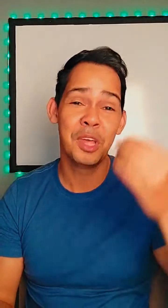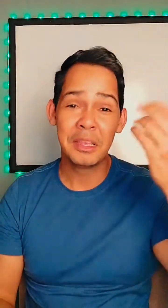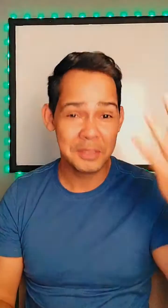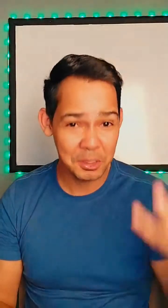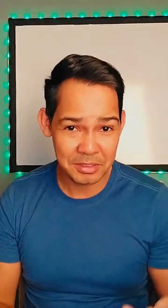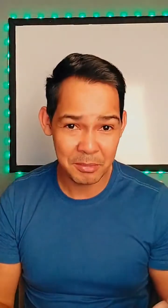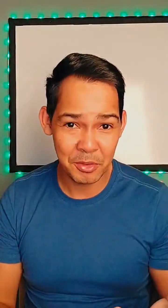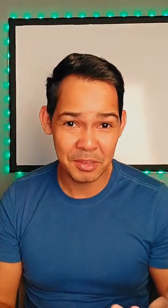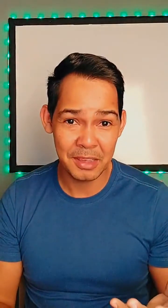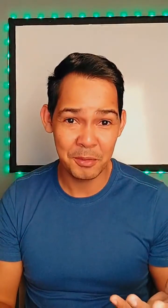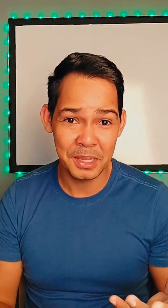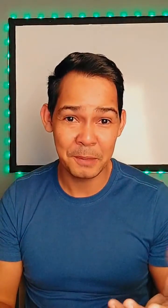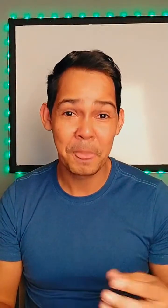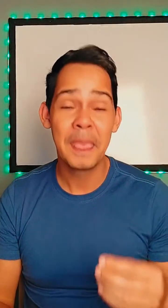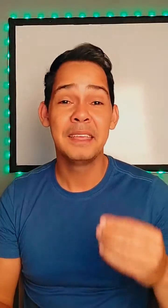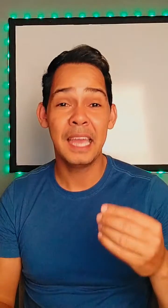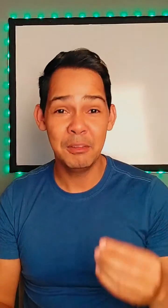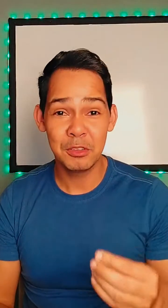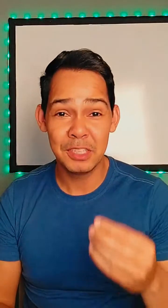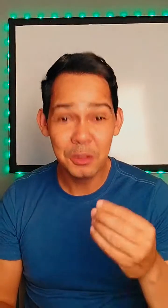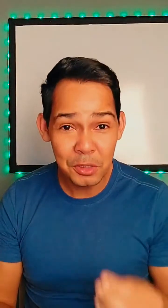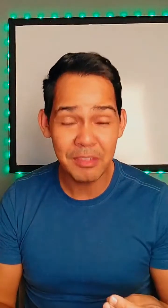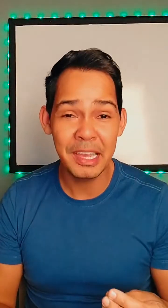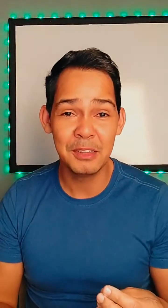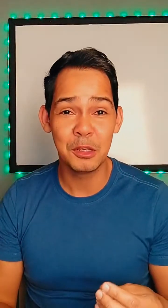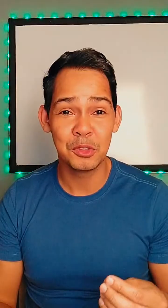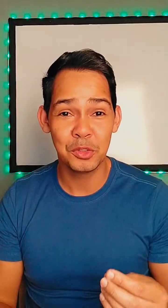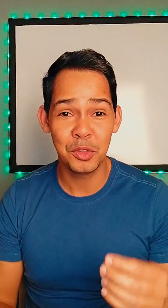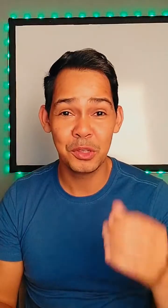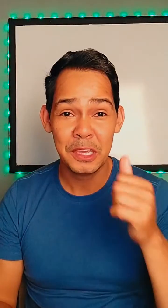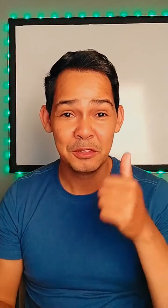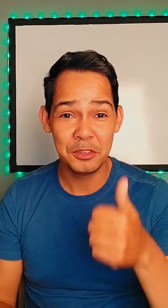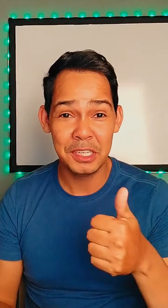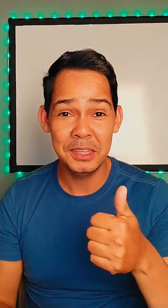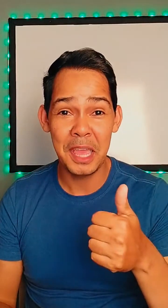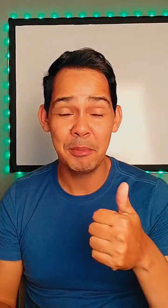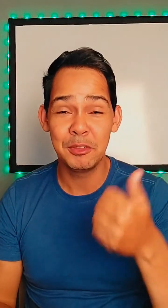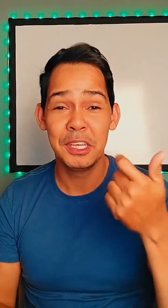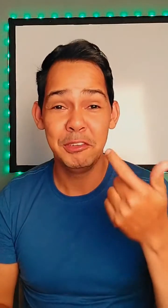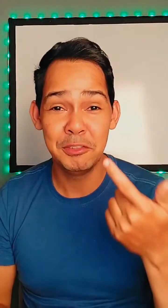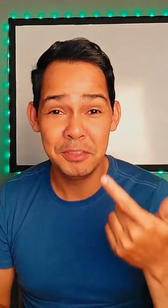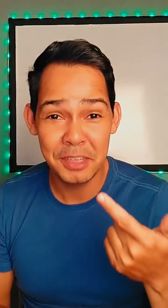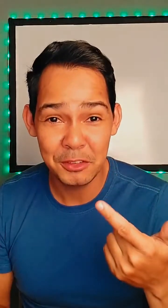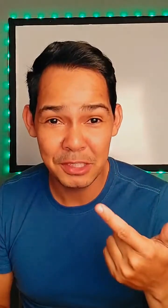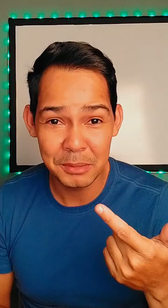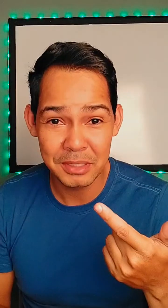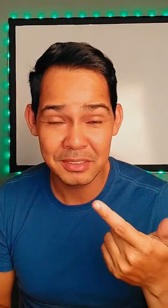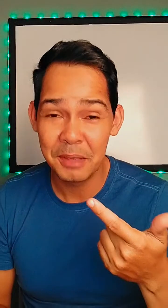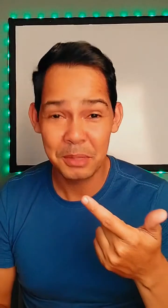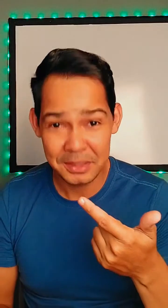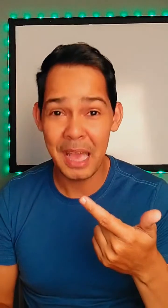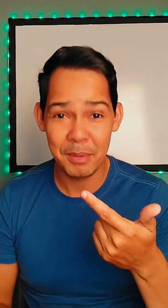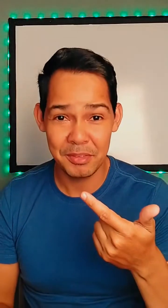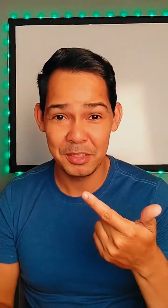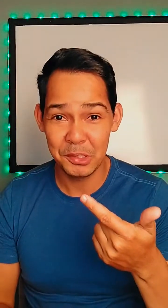você não vai saber o que falar com ele. E aí você nunca vai realizar o seu sonho de ser intérprete e de viver de Libras. Porque dá para viver de Libras,